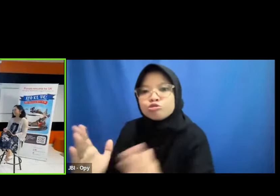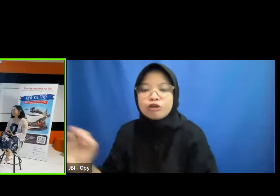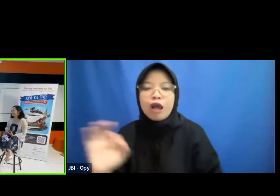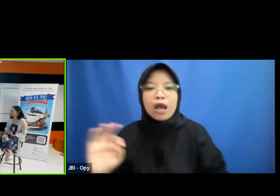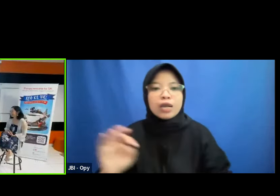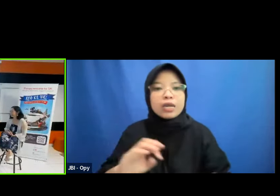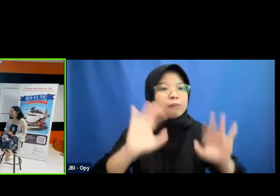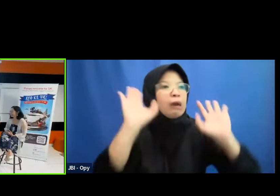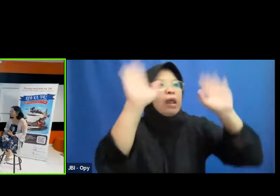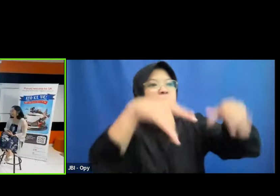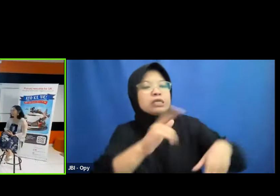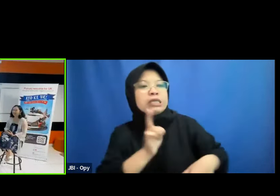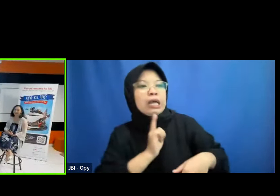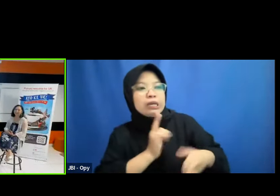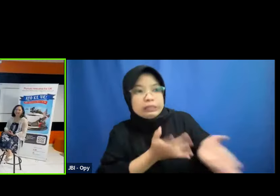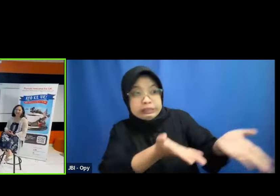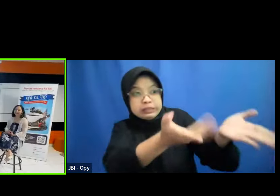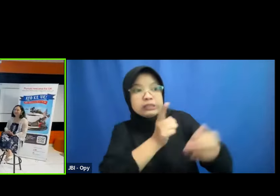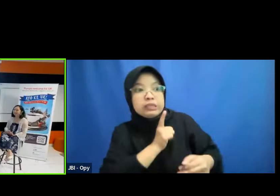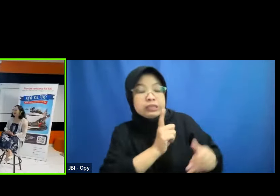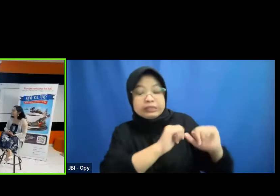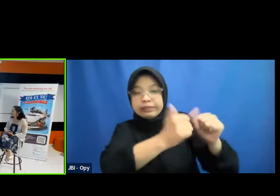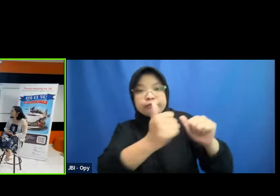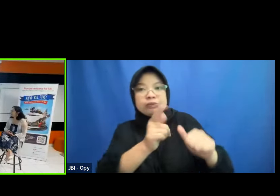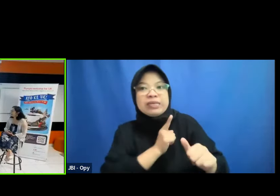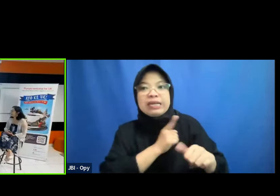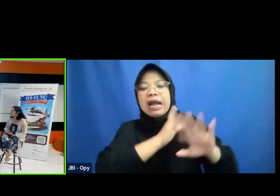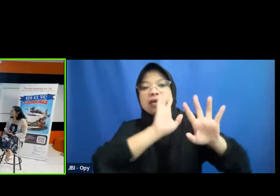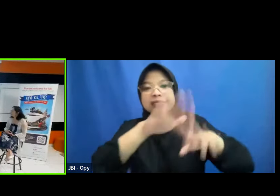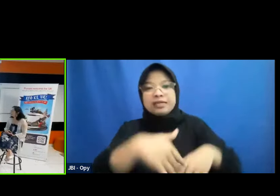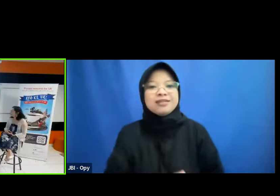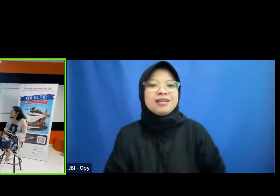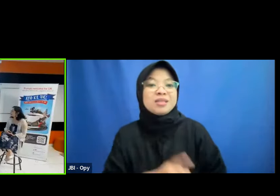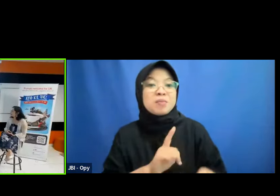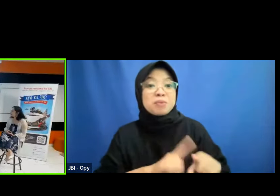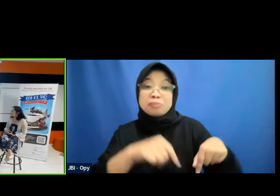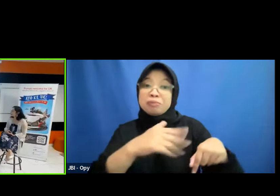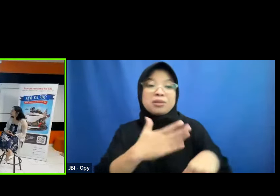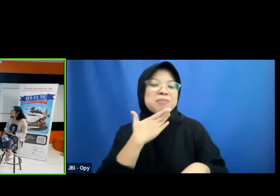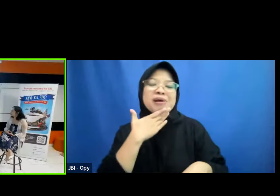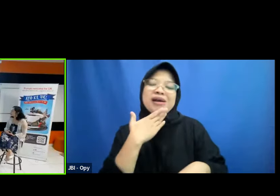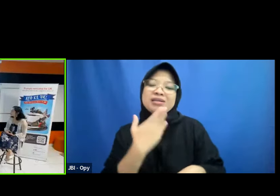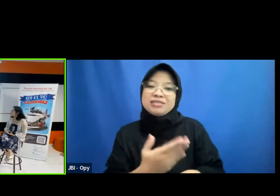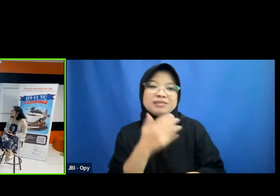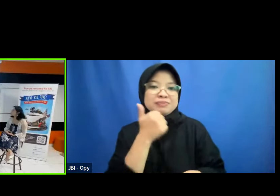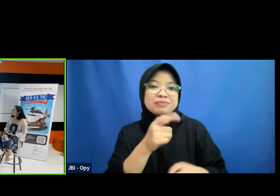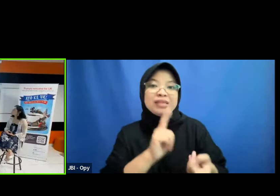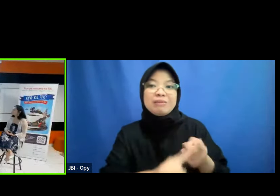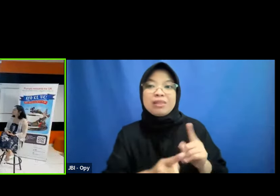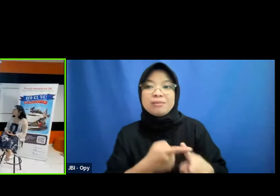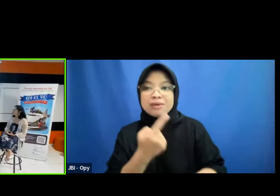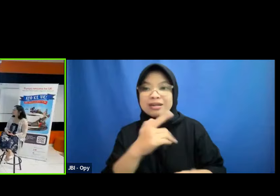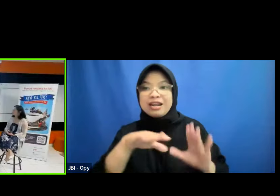dibiarin keleleran aja NY jadi Thank you Ini untuk